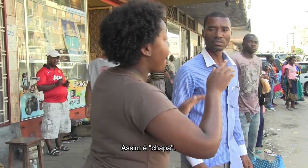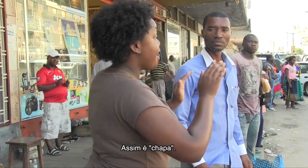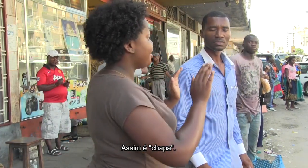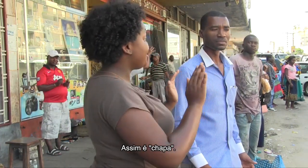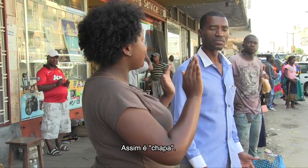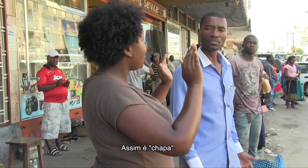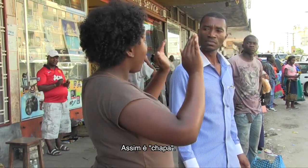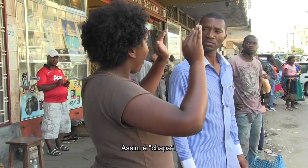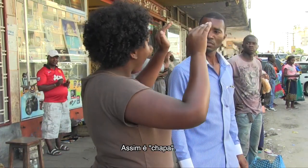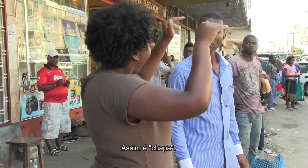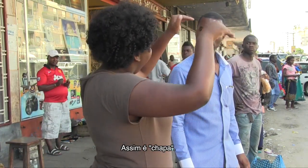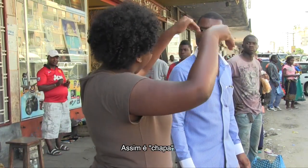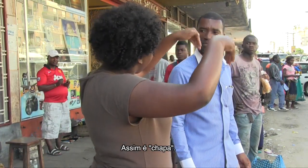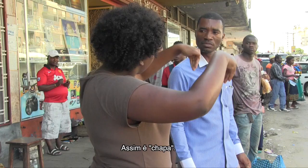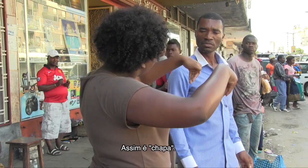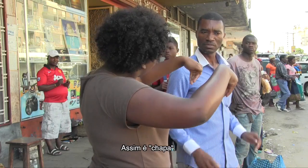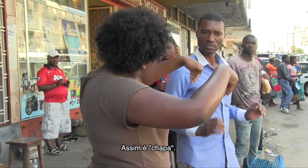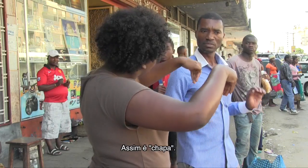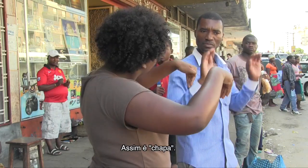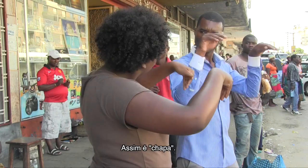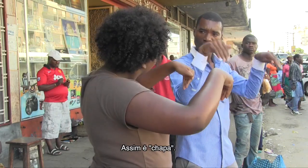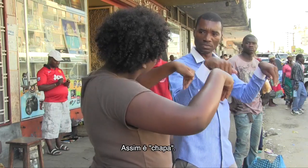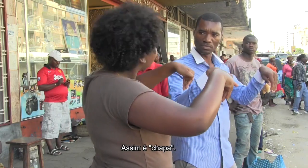Assim é chapa.